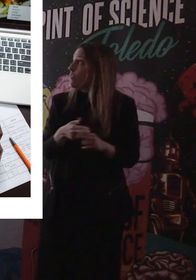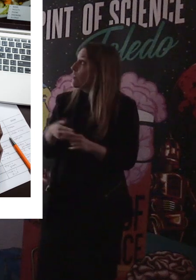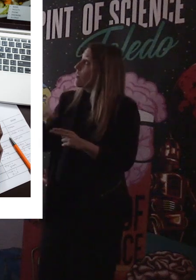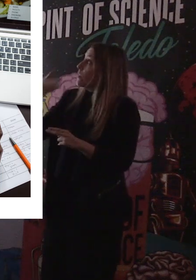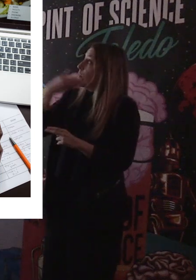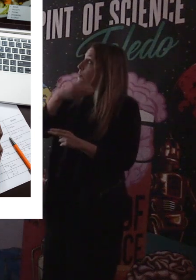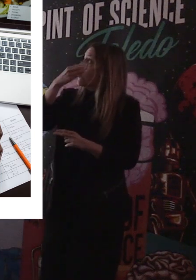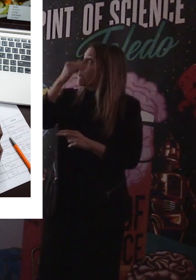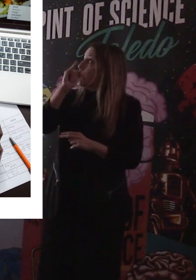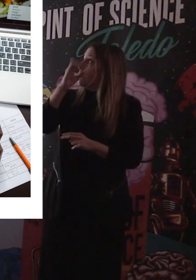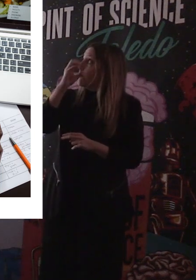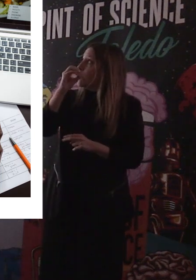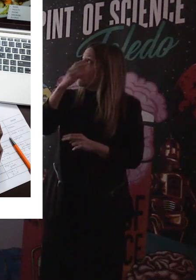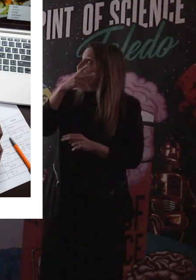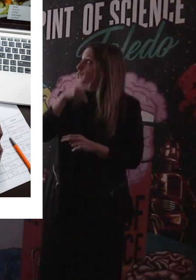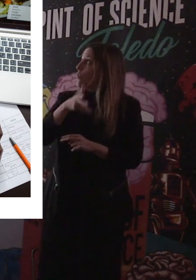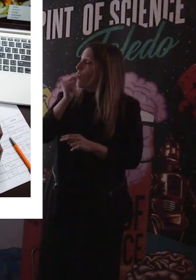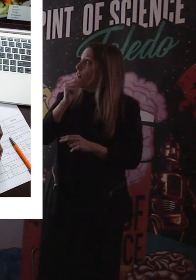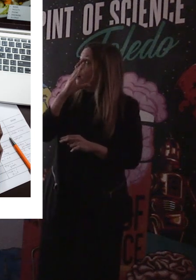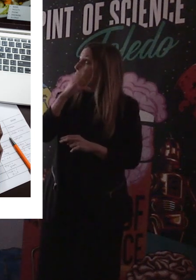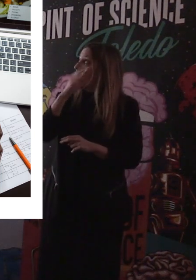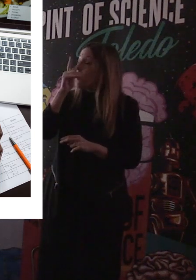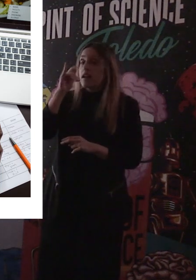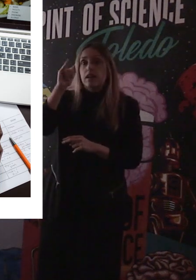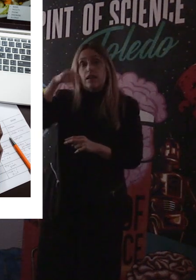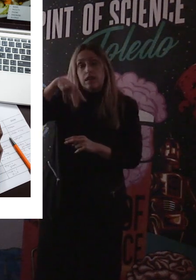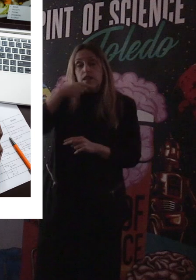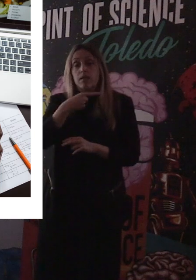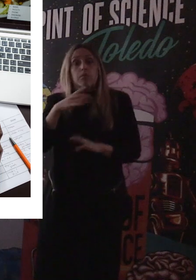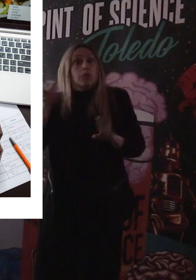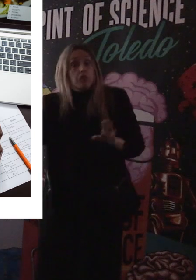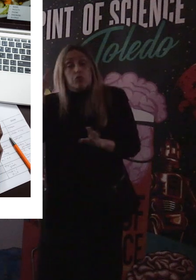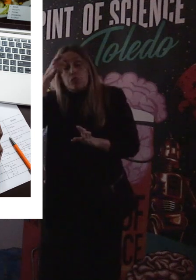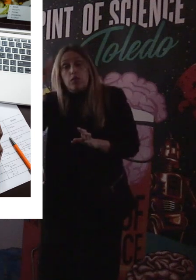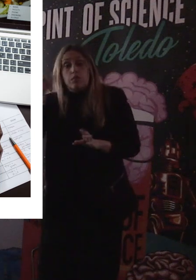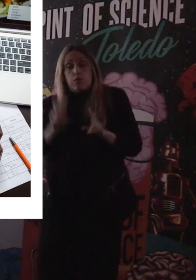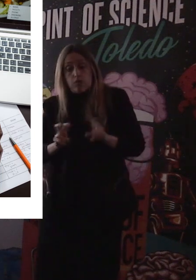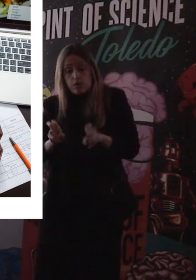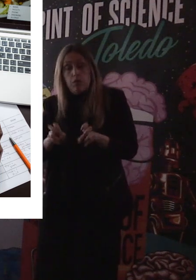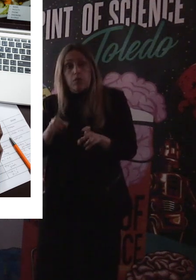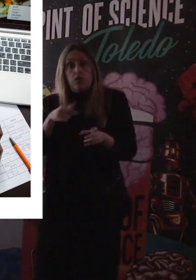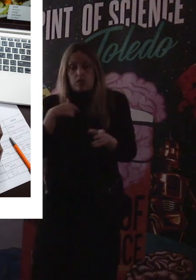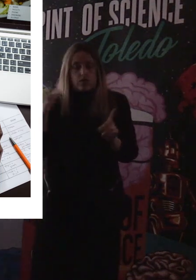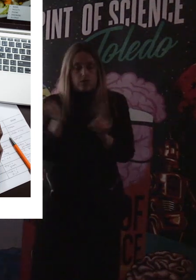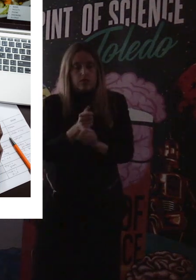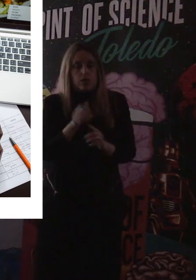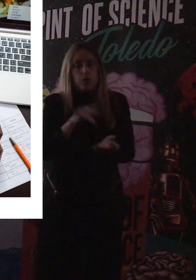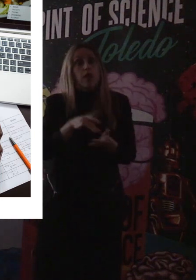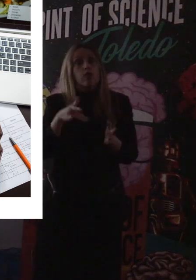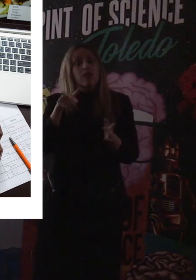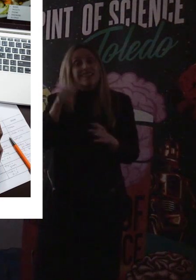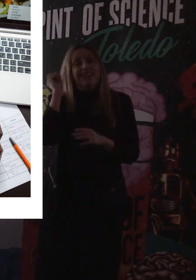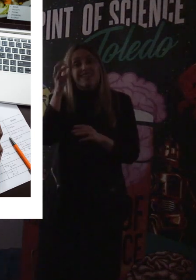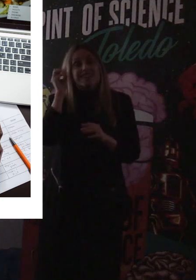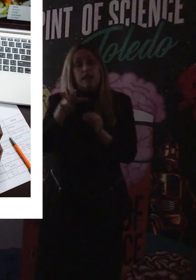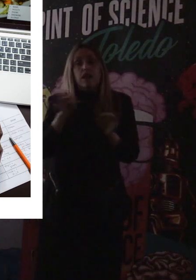biohacking. Y realmente para mí es un concepto nuevo que encontré preparando esta charla y Anton no sabía. ¿Quién sabe